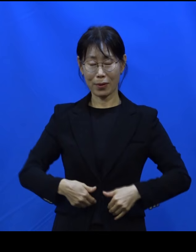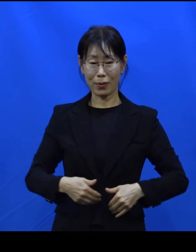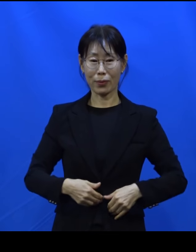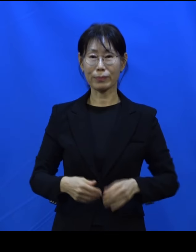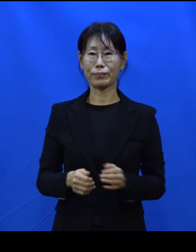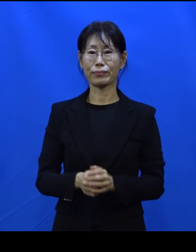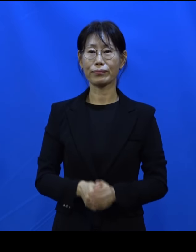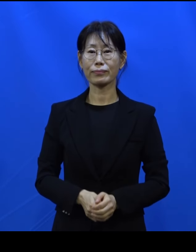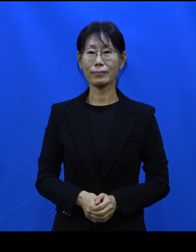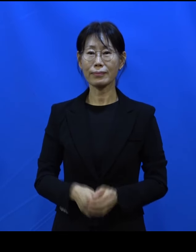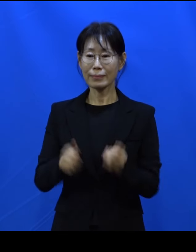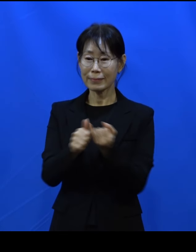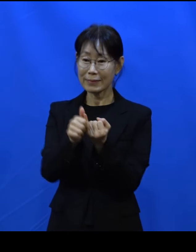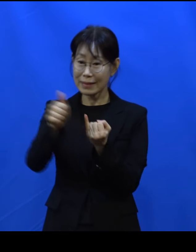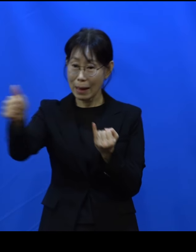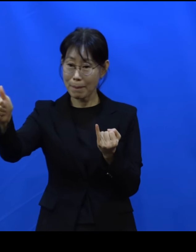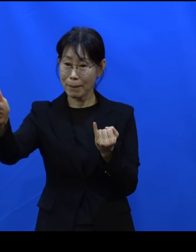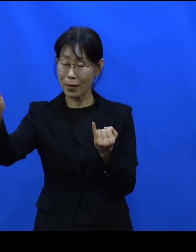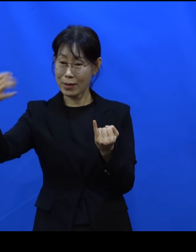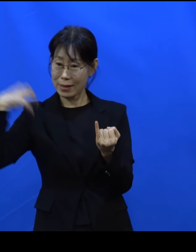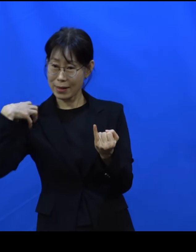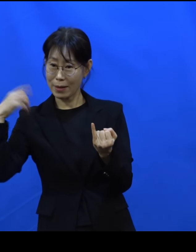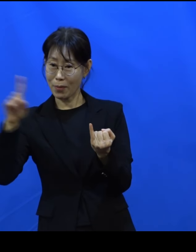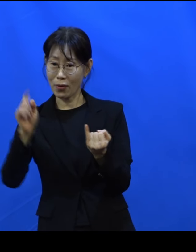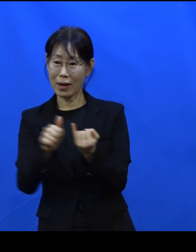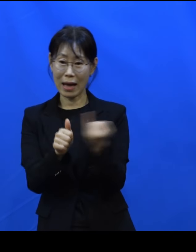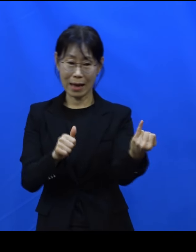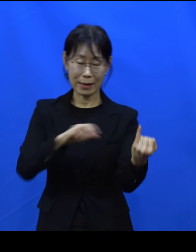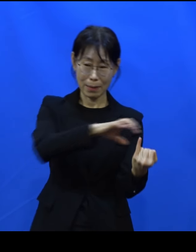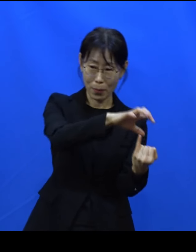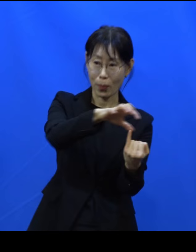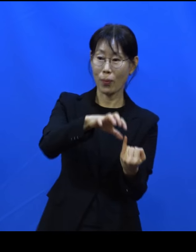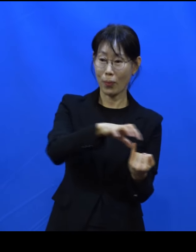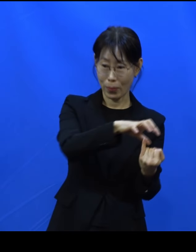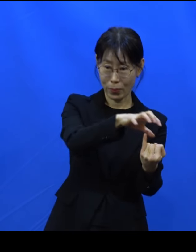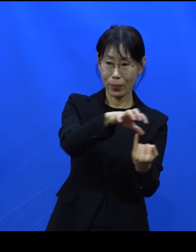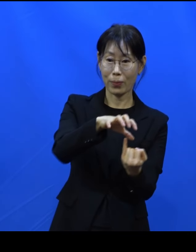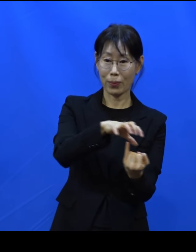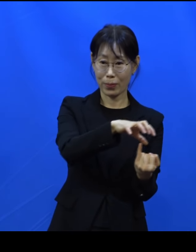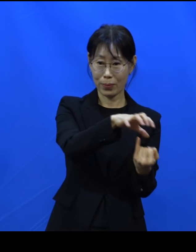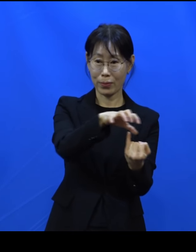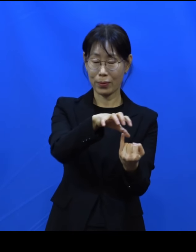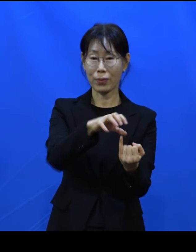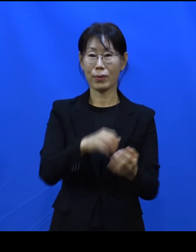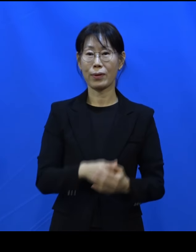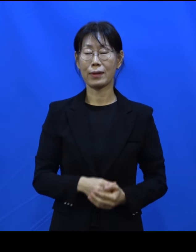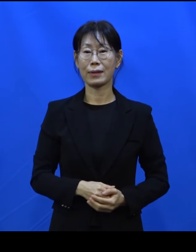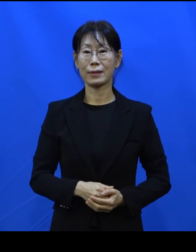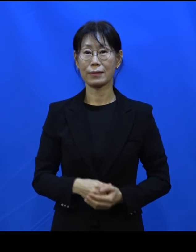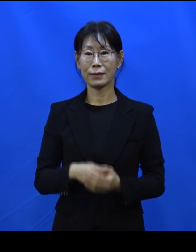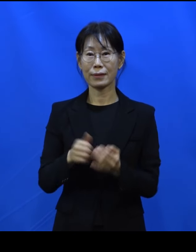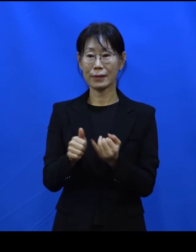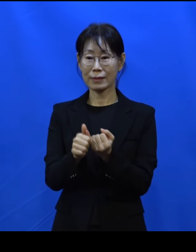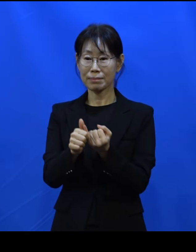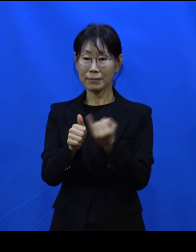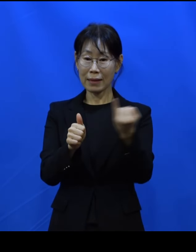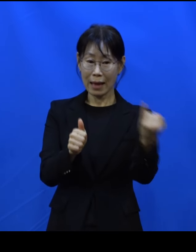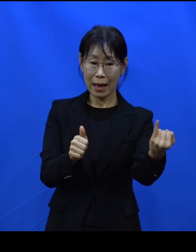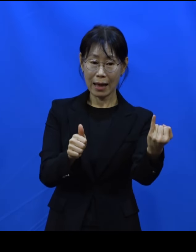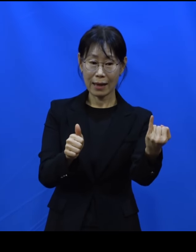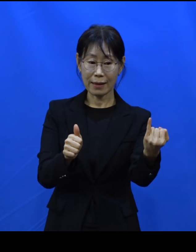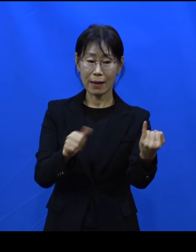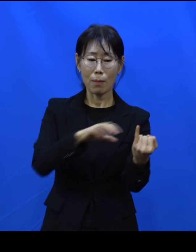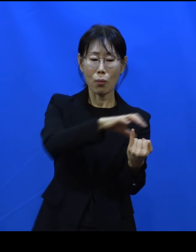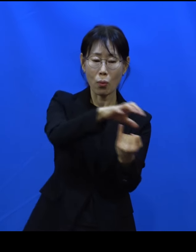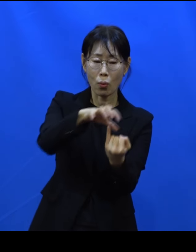남편이 아내를 보호해야 돼요. 그래서 남편의 책임이라는 거죠. 아내를 보호할 책임이 신랑에게